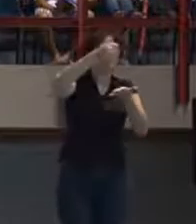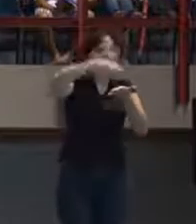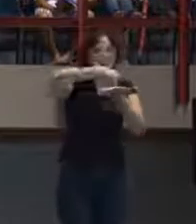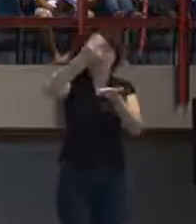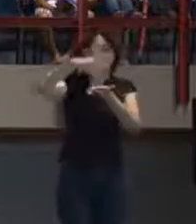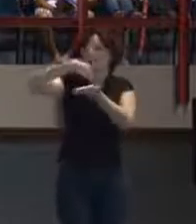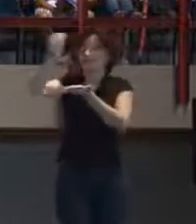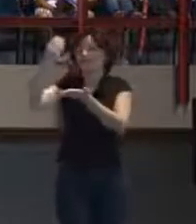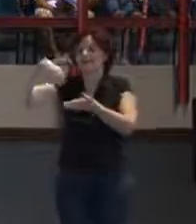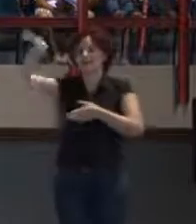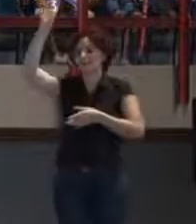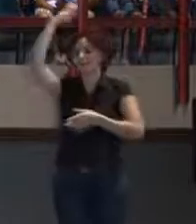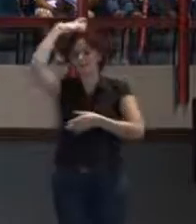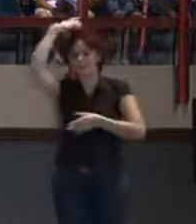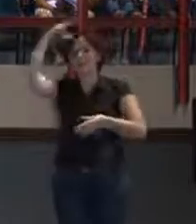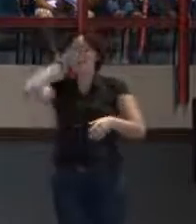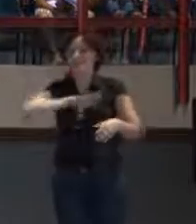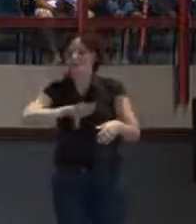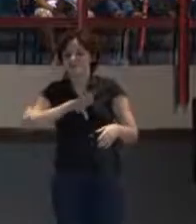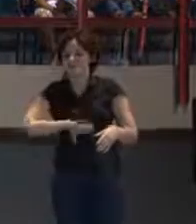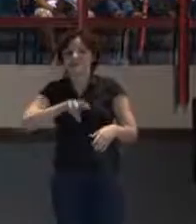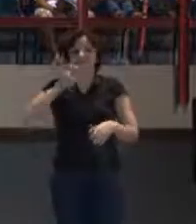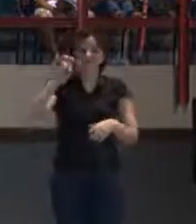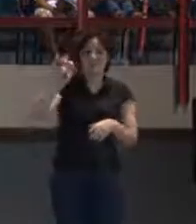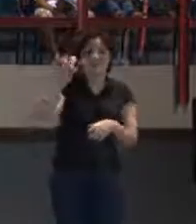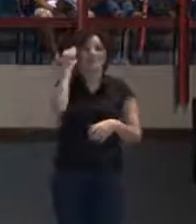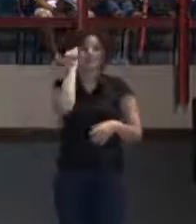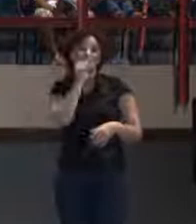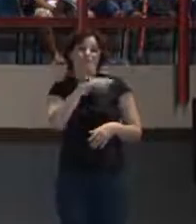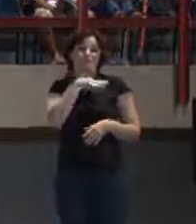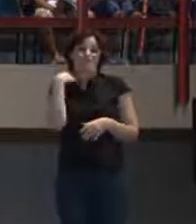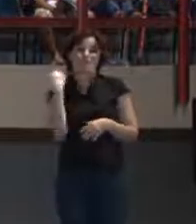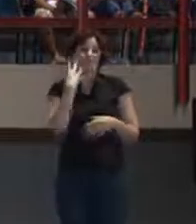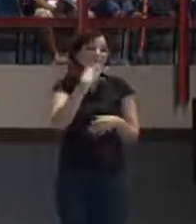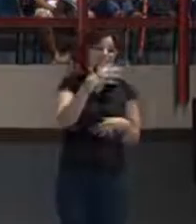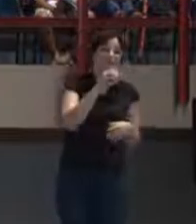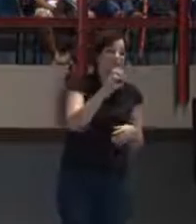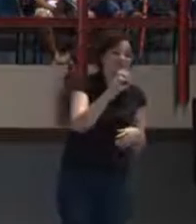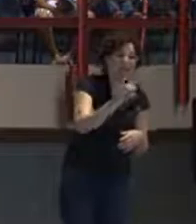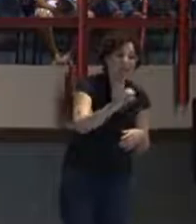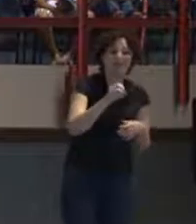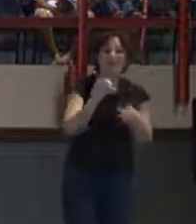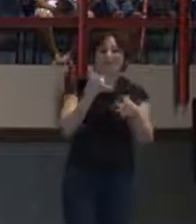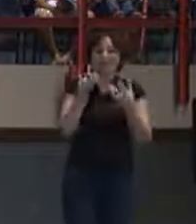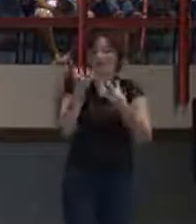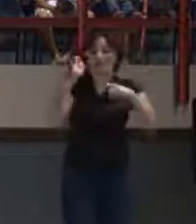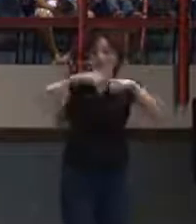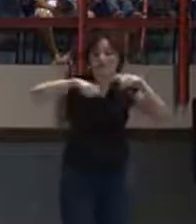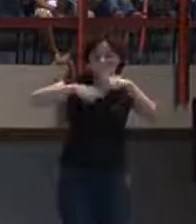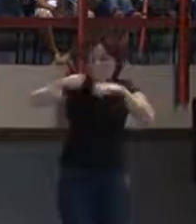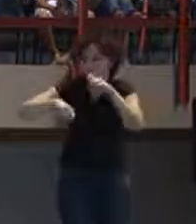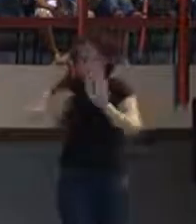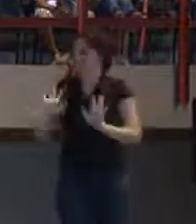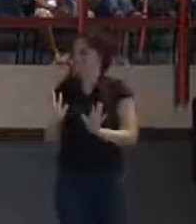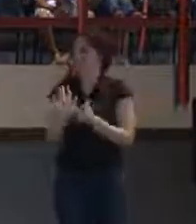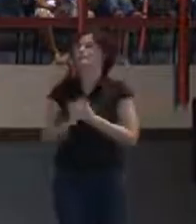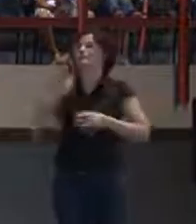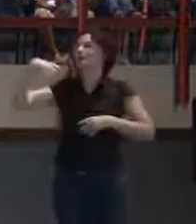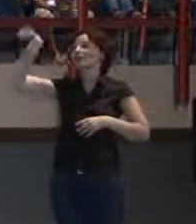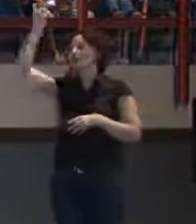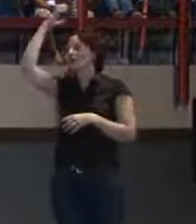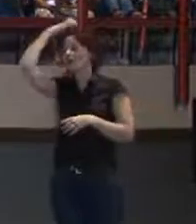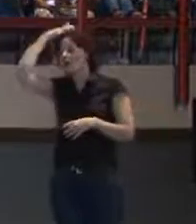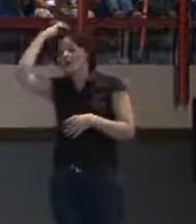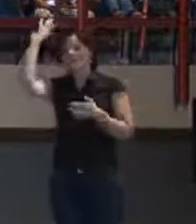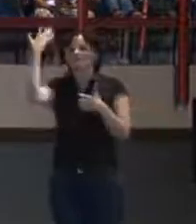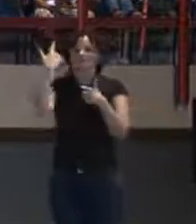está complicado, as 5 estão morrendo, os homens são uns tarados, e não sei o quê. E foi. Aí o rei entrou num grande